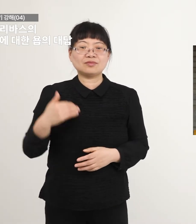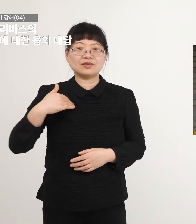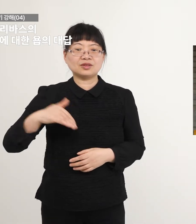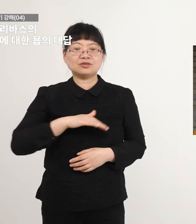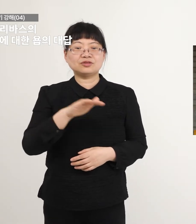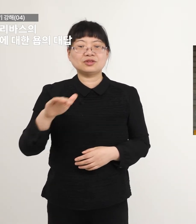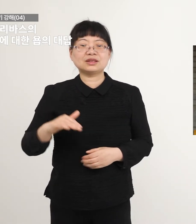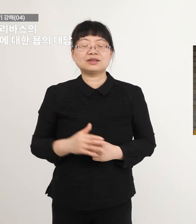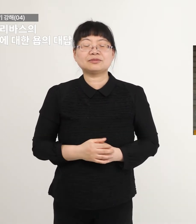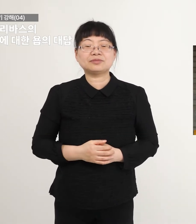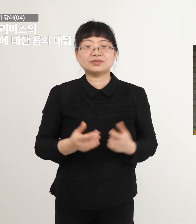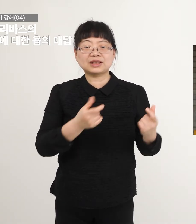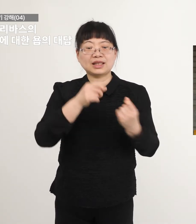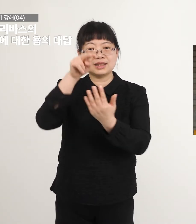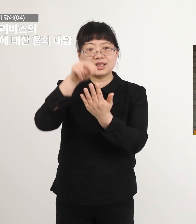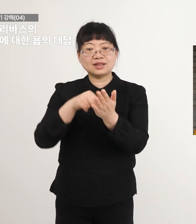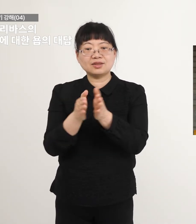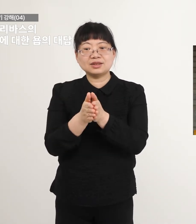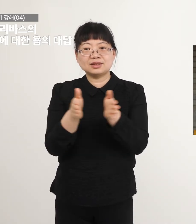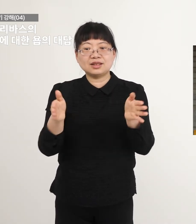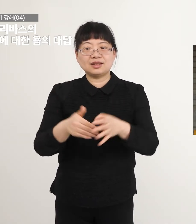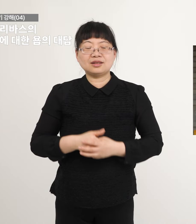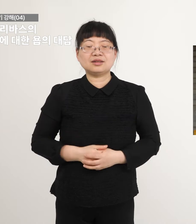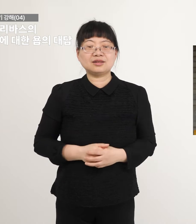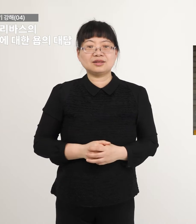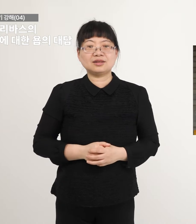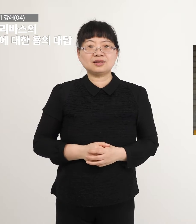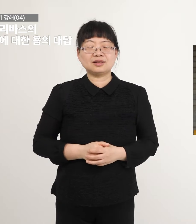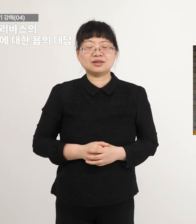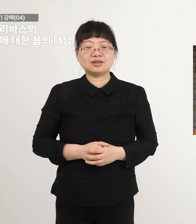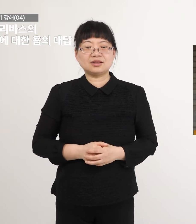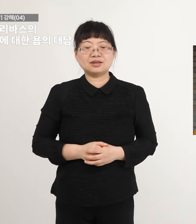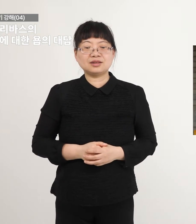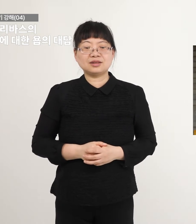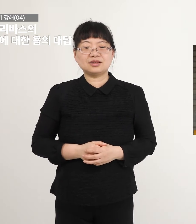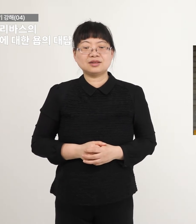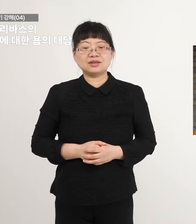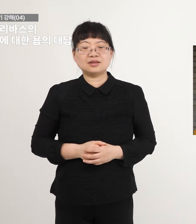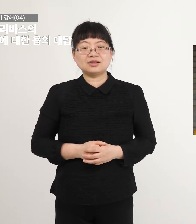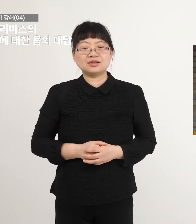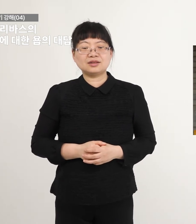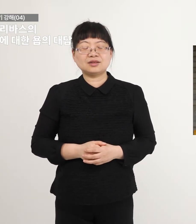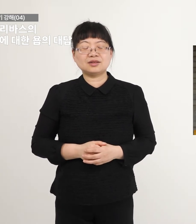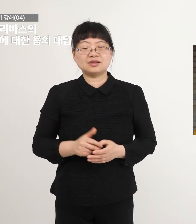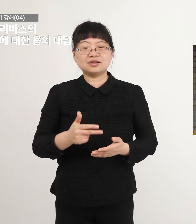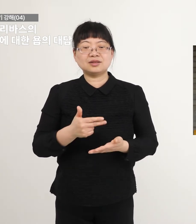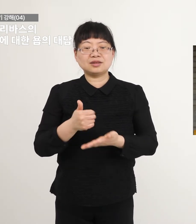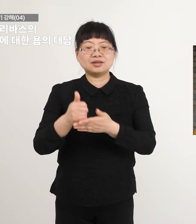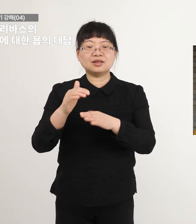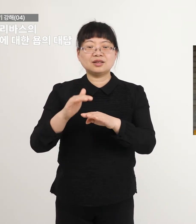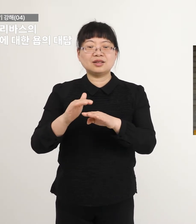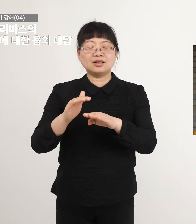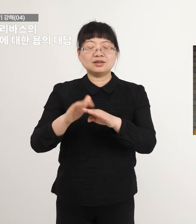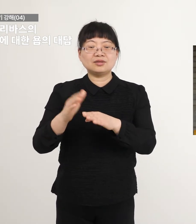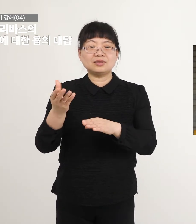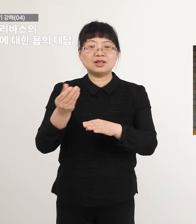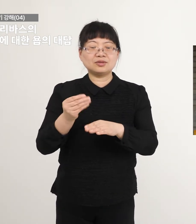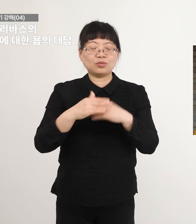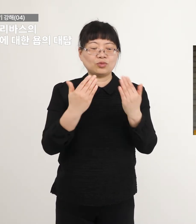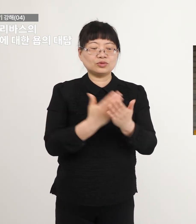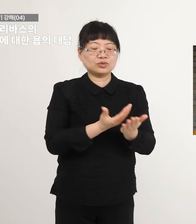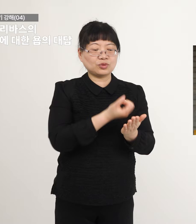우리 한음성으로 한번 읽겠습니다. 시작. 이제 주의 손을 펴서 그의 모든 소유물을 치소서.